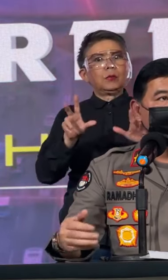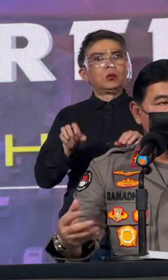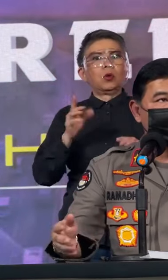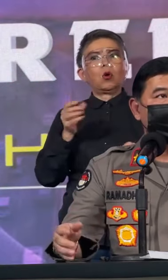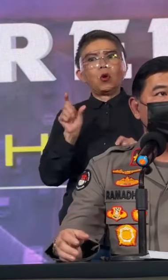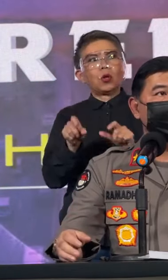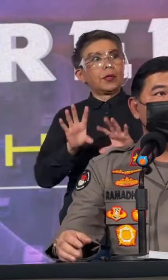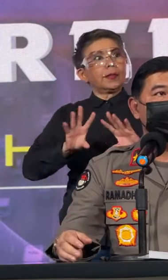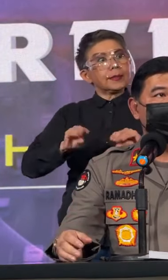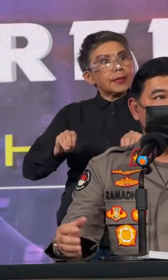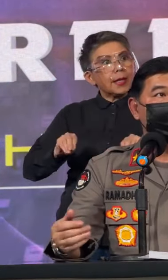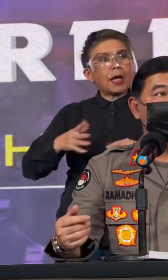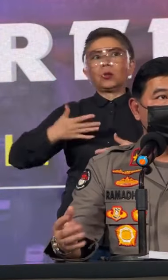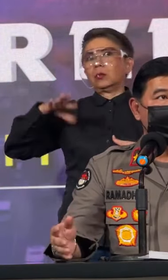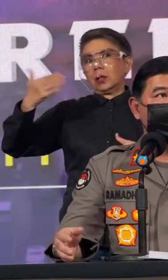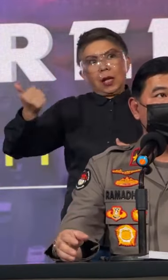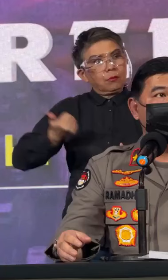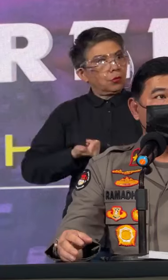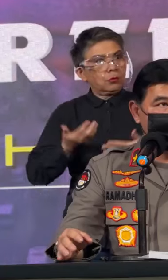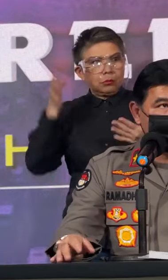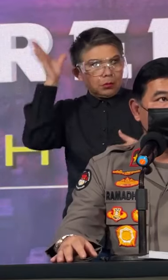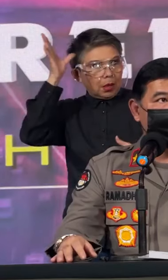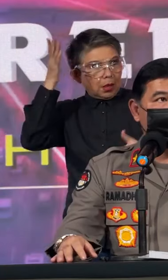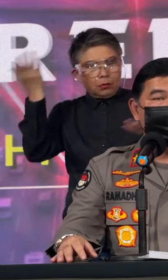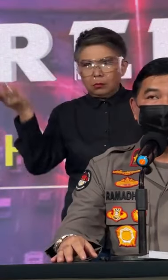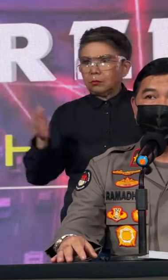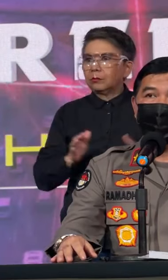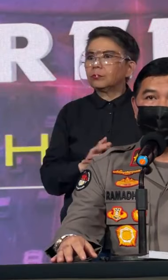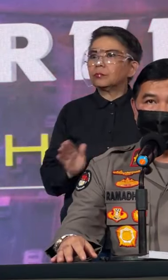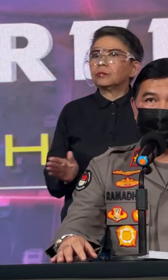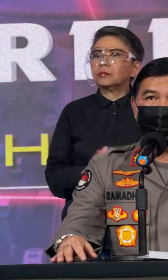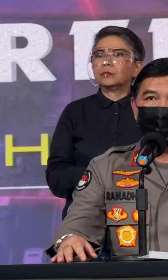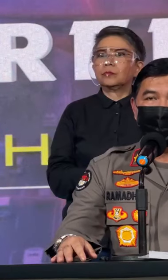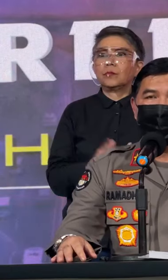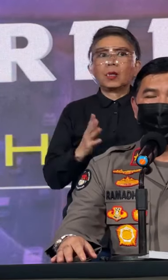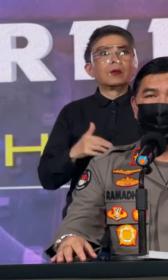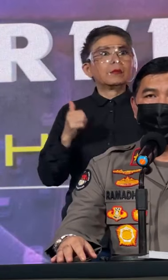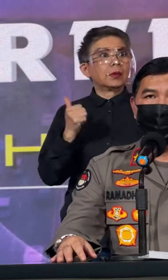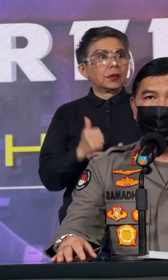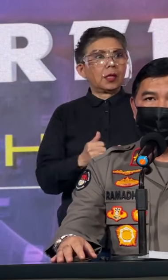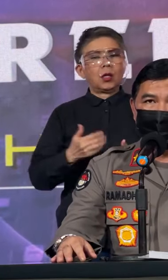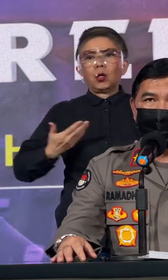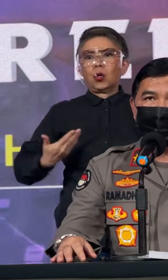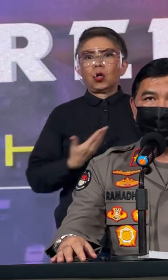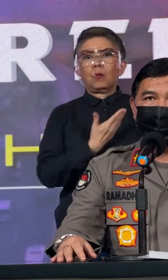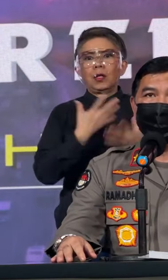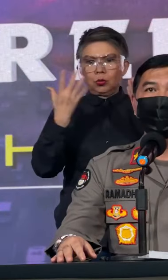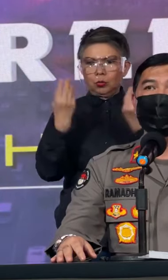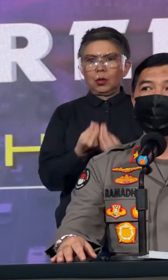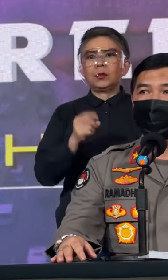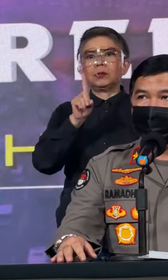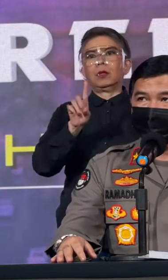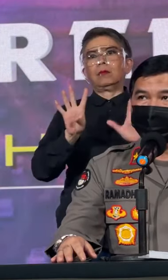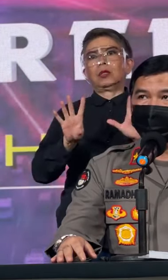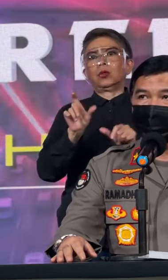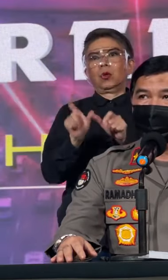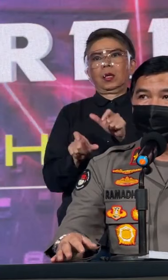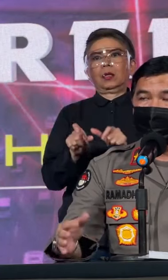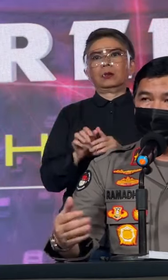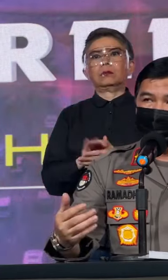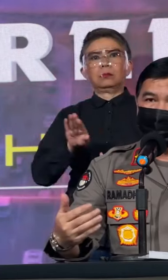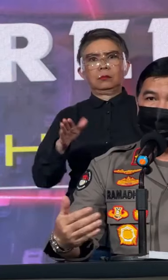belum, nanti kita belum dapat update-nya ya. Yang jelas korbannya